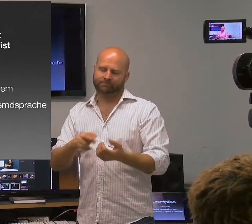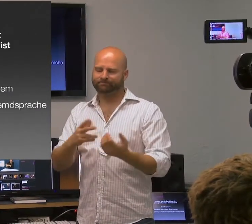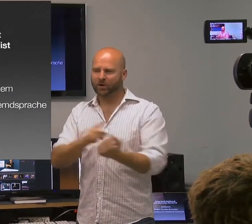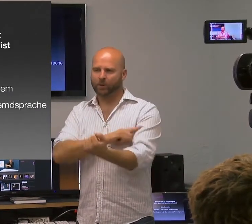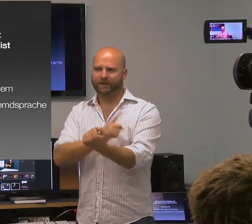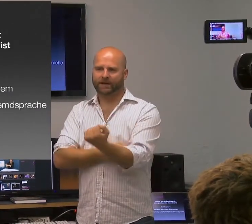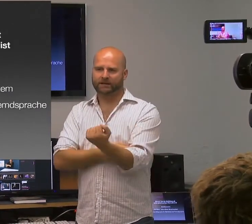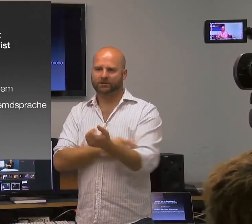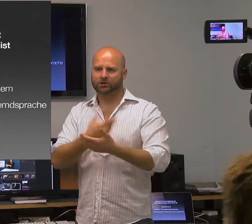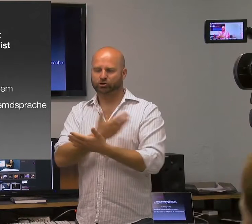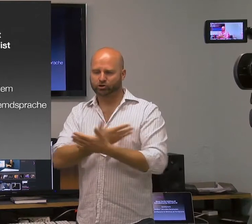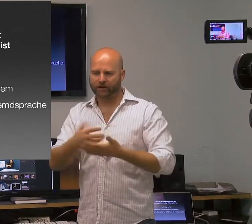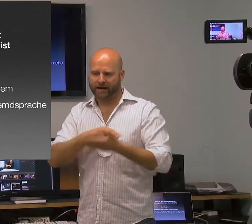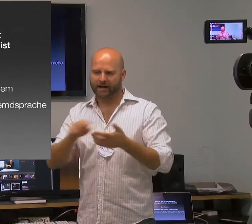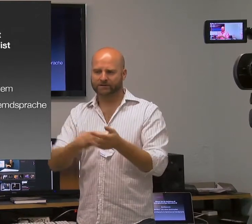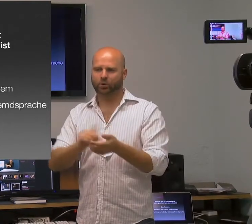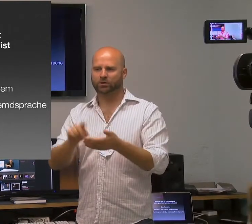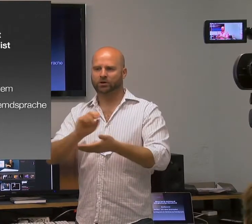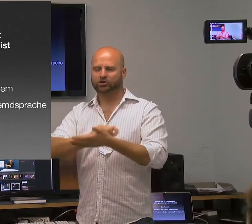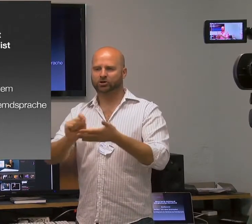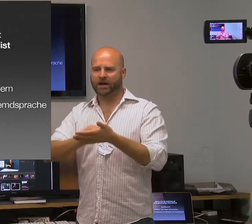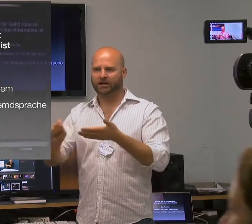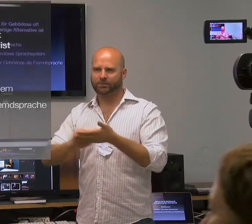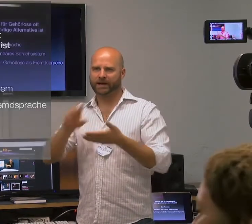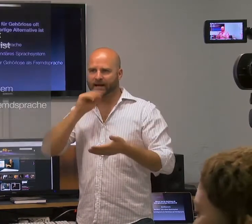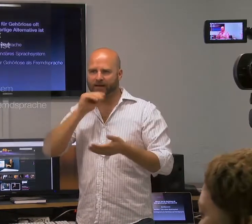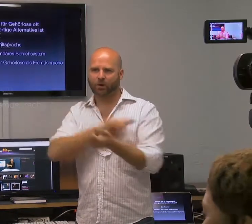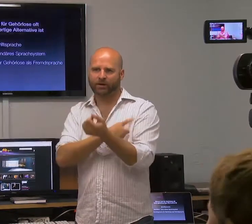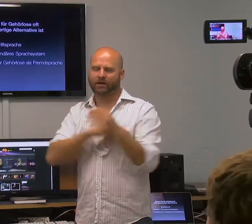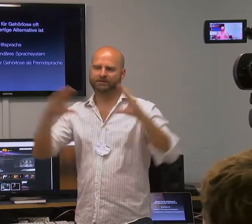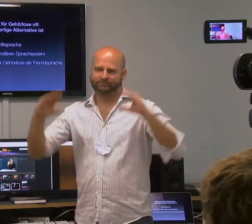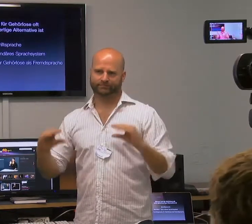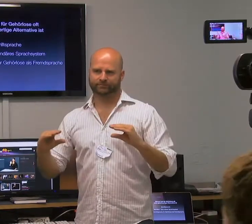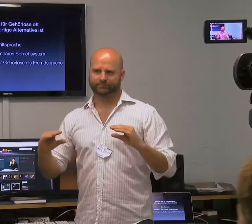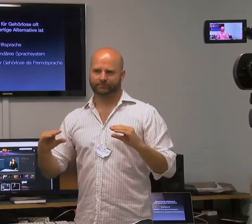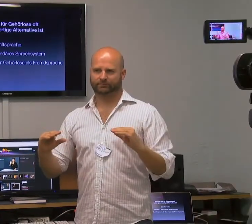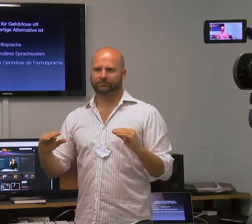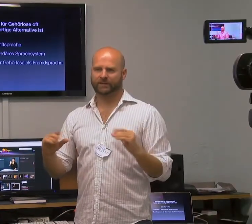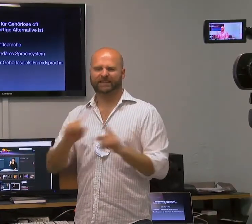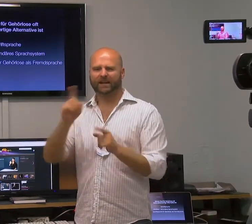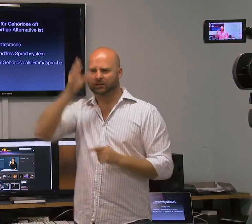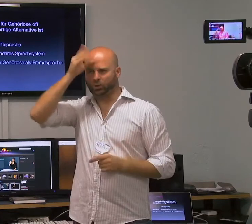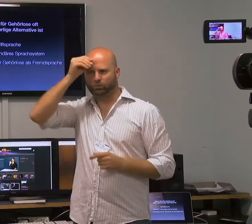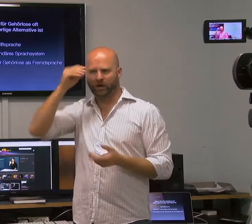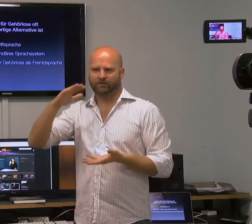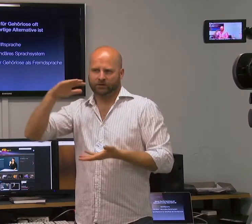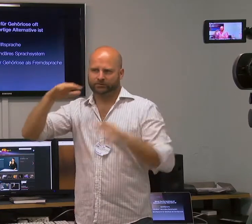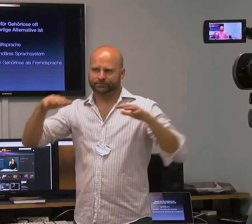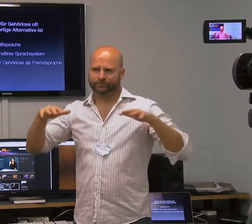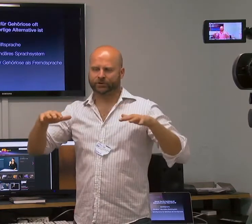zwar lesen, aber ihre Kompetenz in Deutsch, Lesen, Sprechen und Schreiben ist nicht. Sie sind nicht